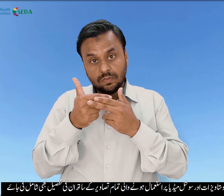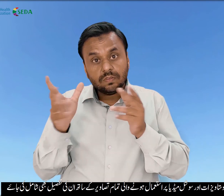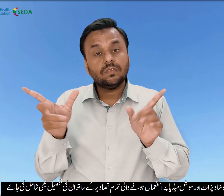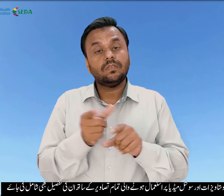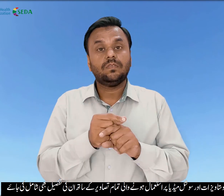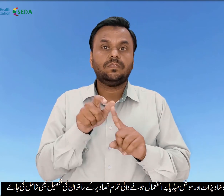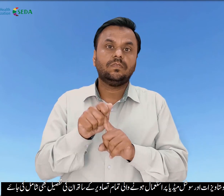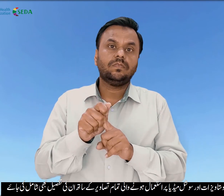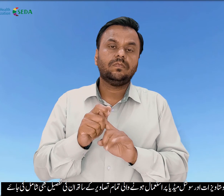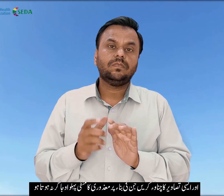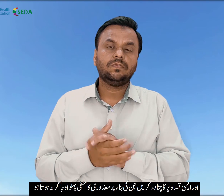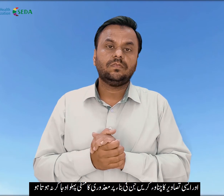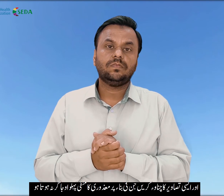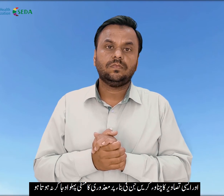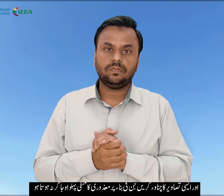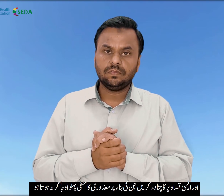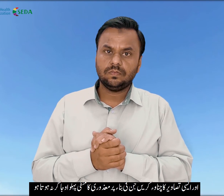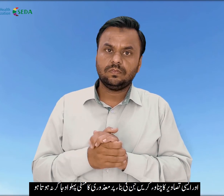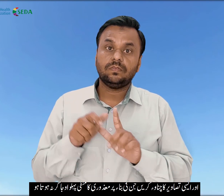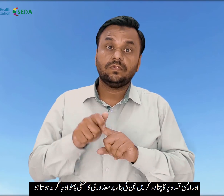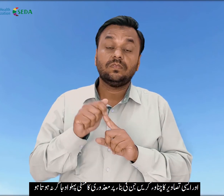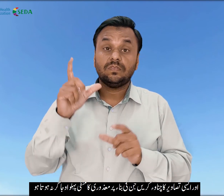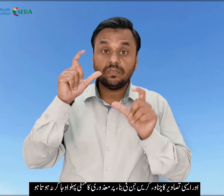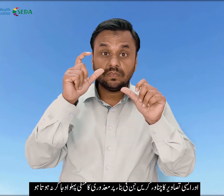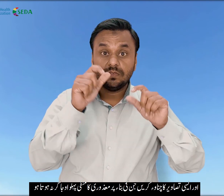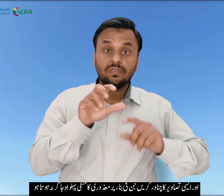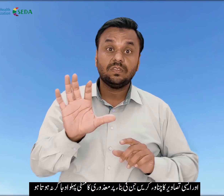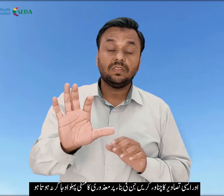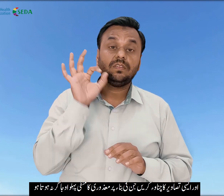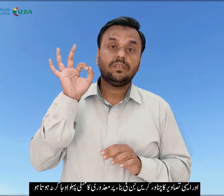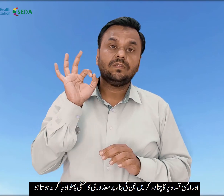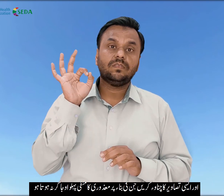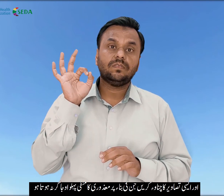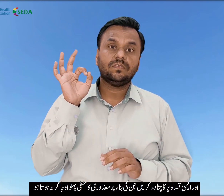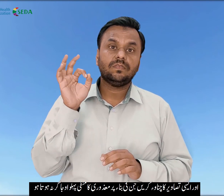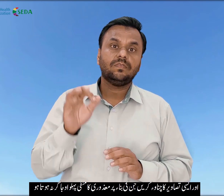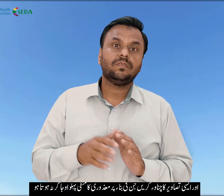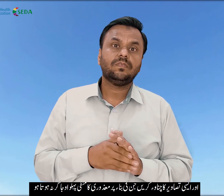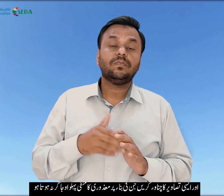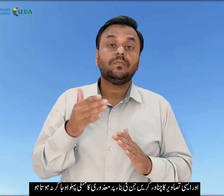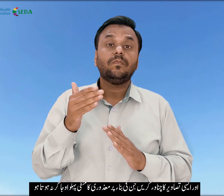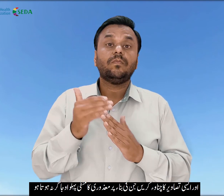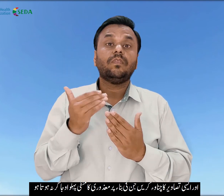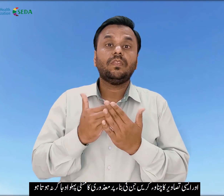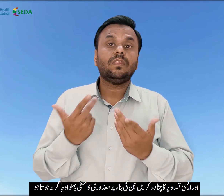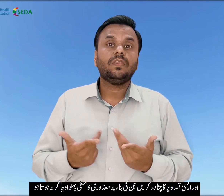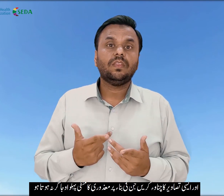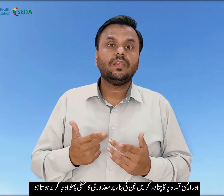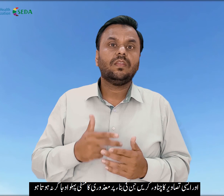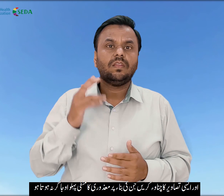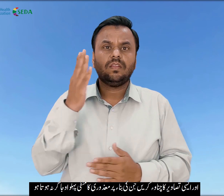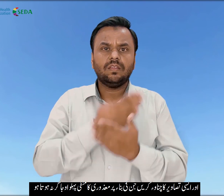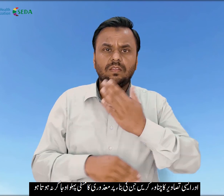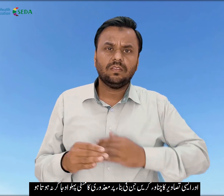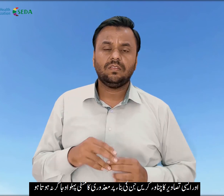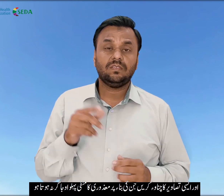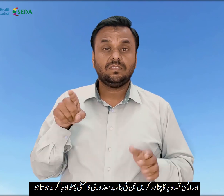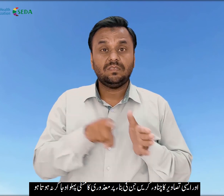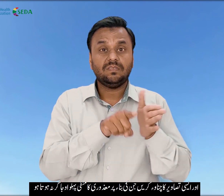جائے اور ایسی تصاویر کا چناؤ کریں جن کی بنا پر معذوری کا منفی پہلو اجاگر